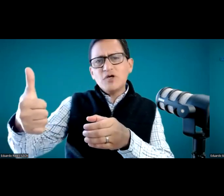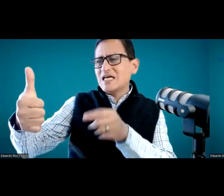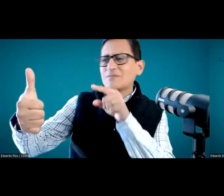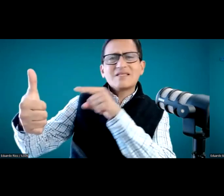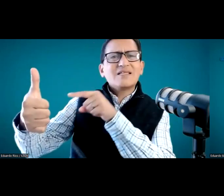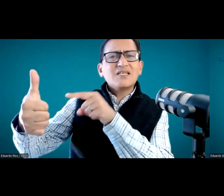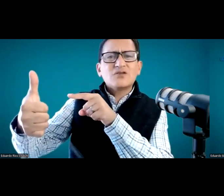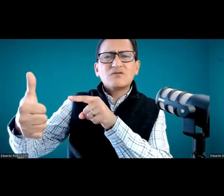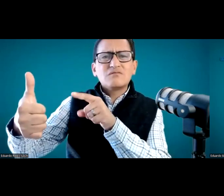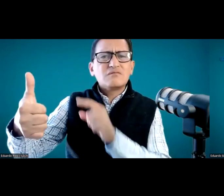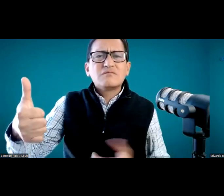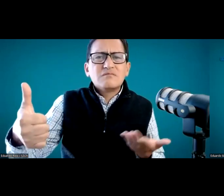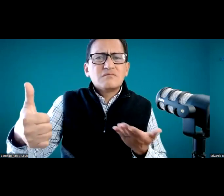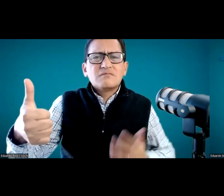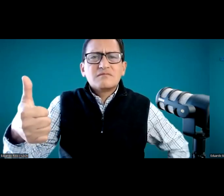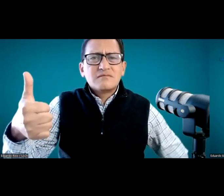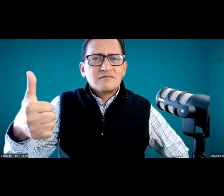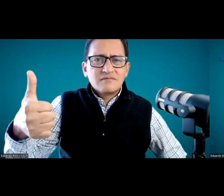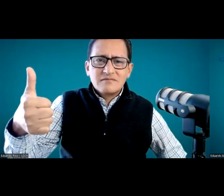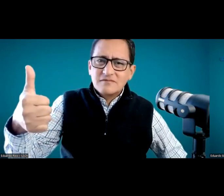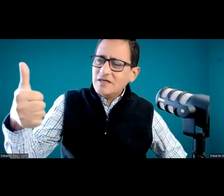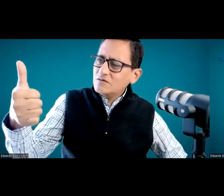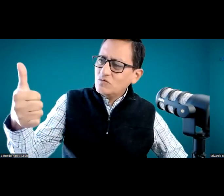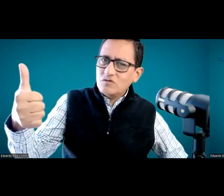¿Qué podría representar eso?